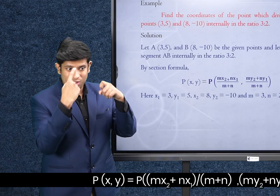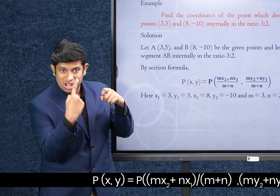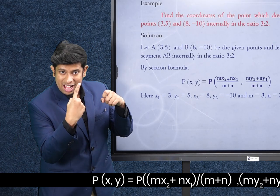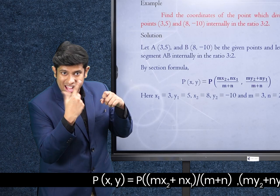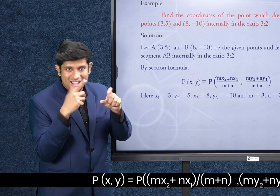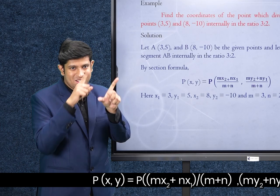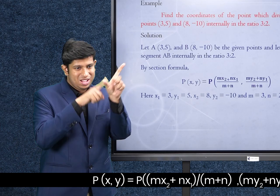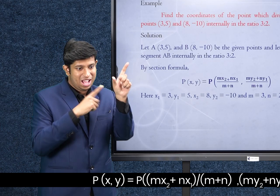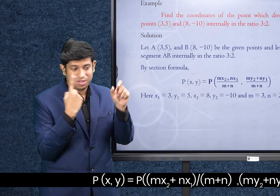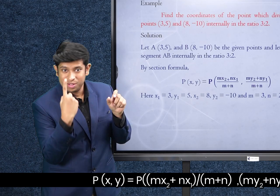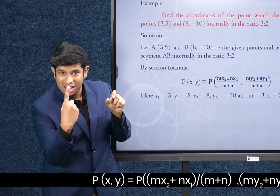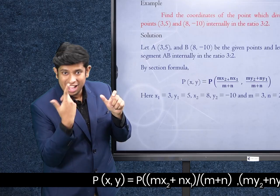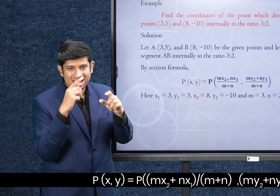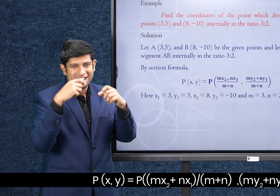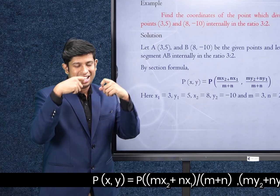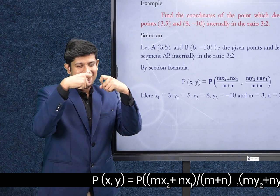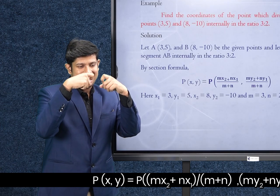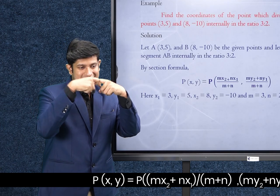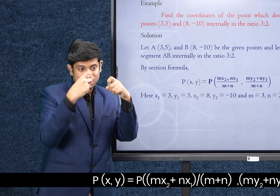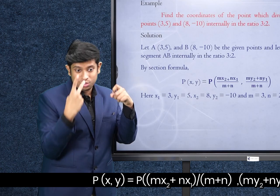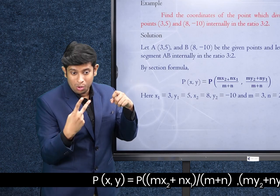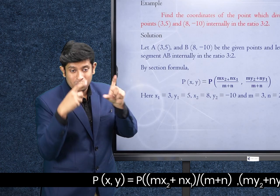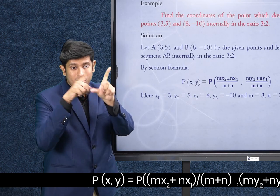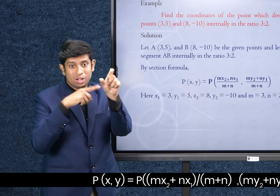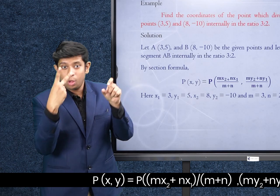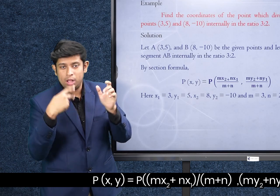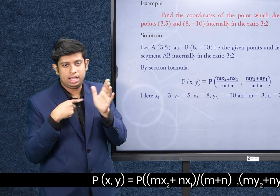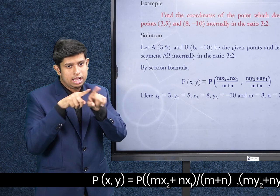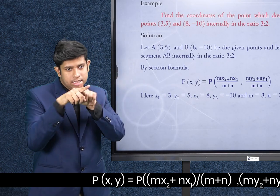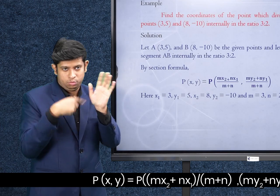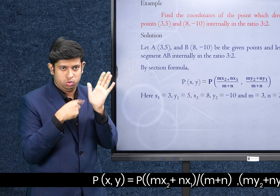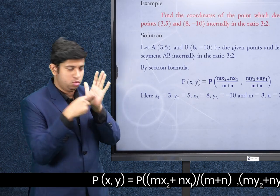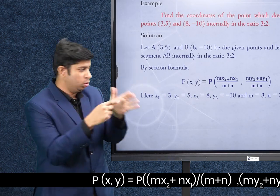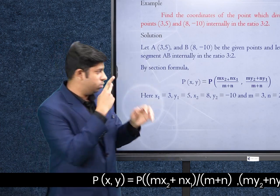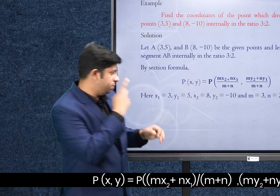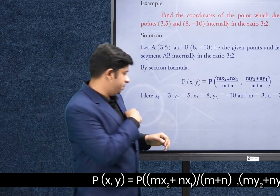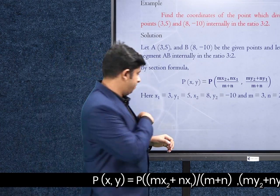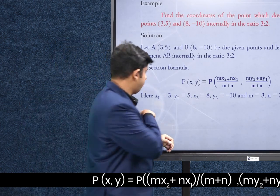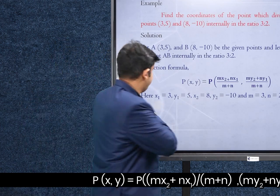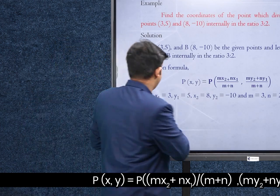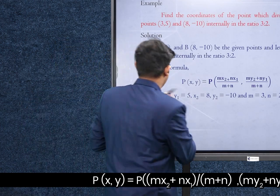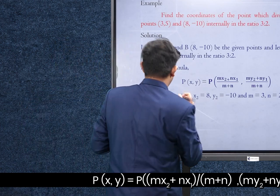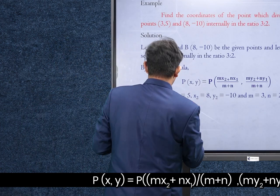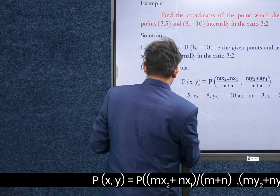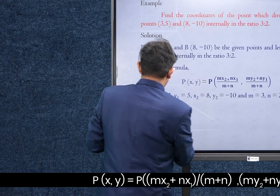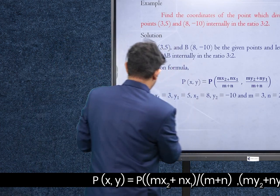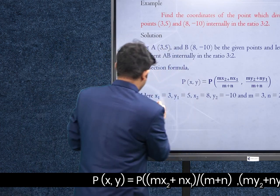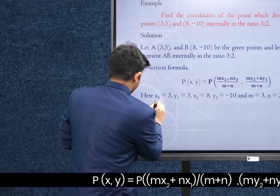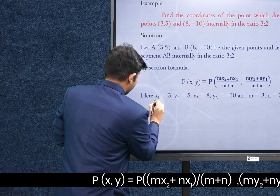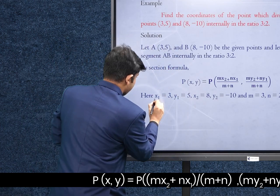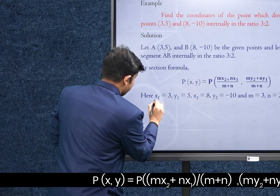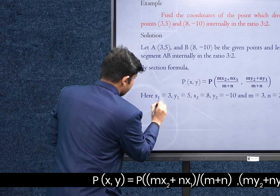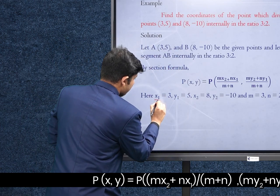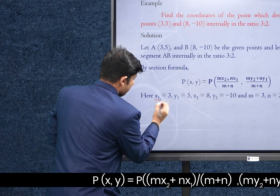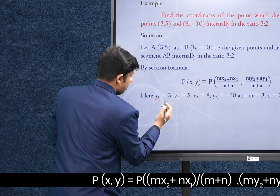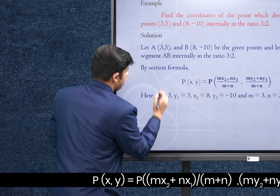பி எம் எக்ஸ் கீழ் இலக்க 2 கூட்டல் என் எக்ஸ் கீழ் இலக்க 1 கீழ்க்கோடு